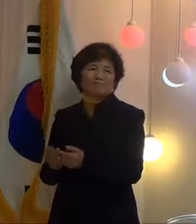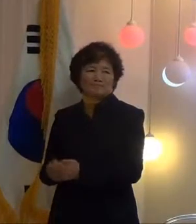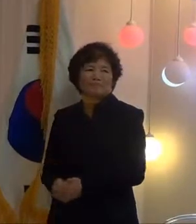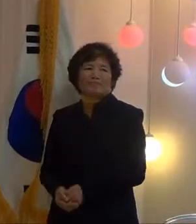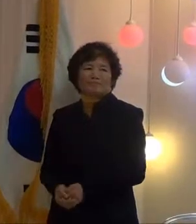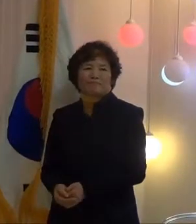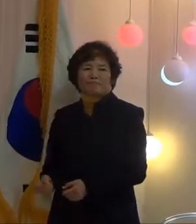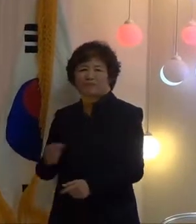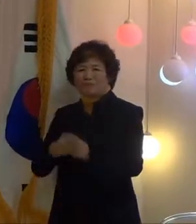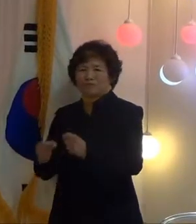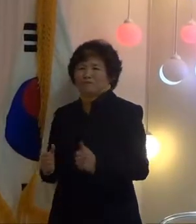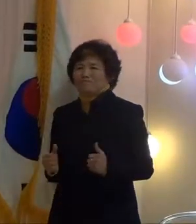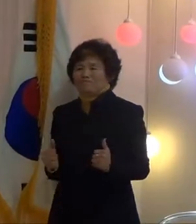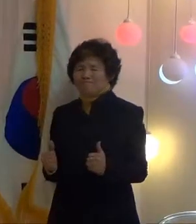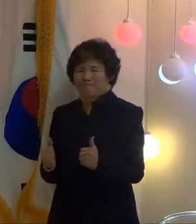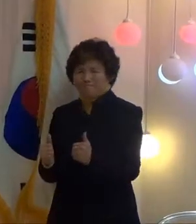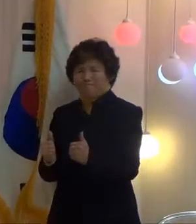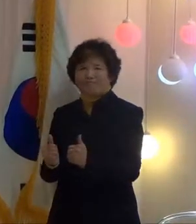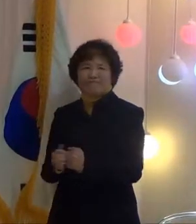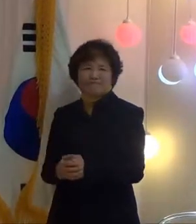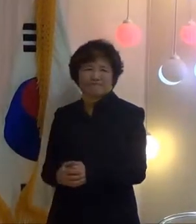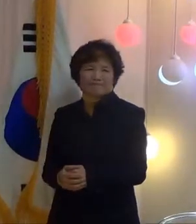더 노력하겠습니다. 제가